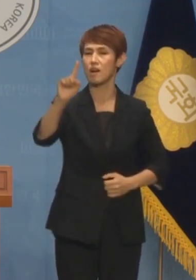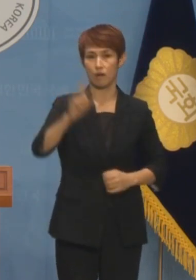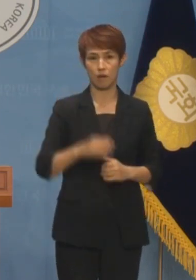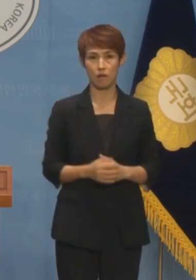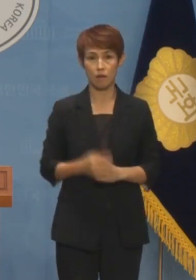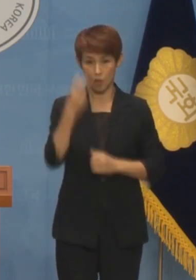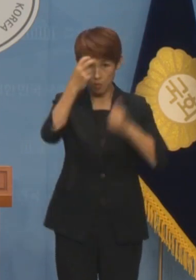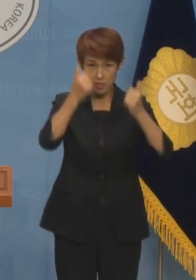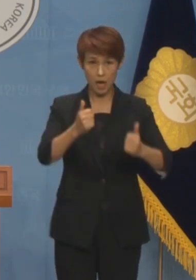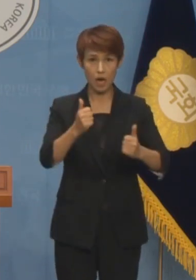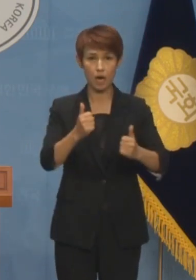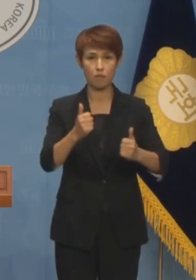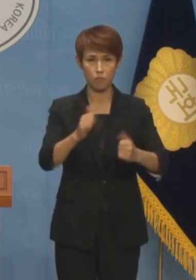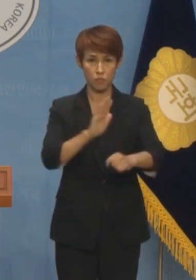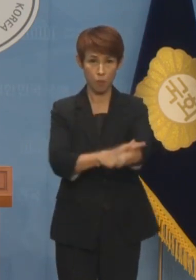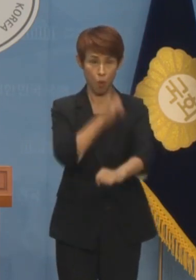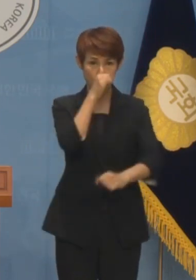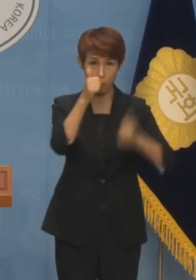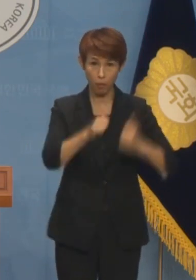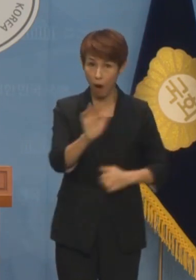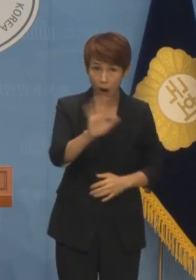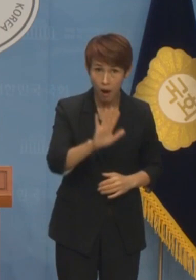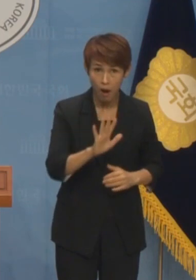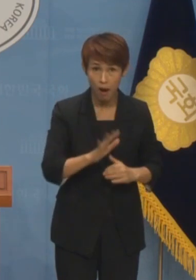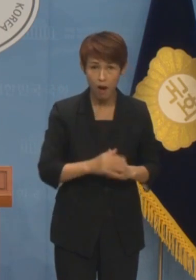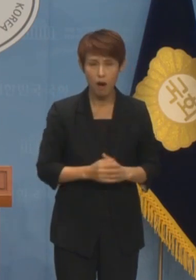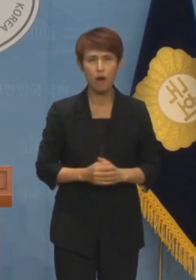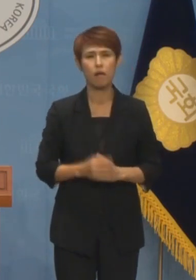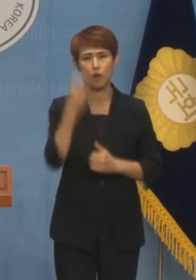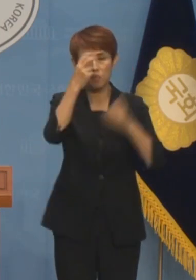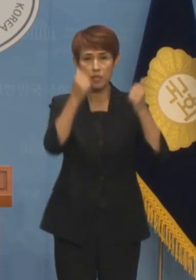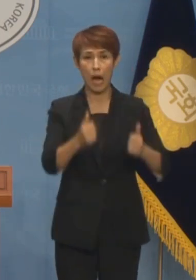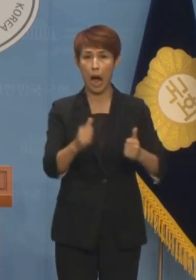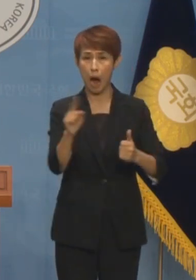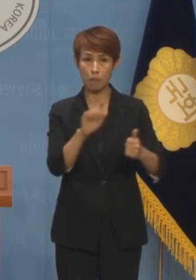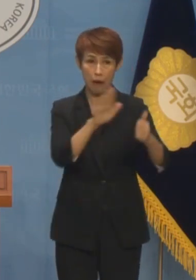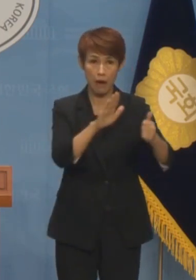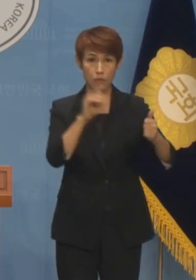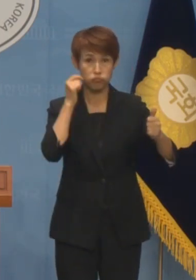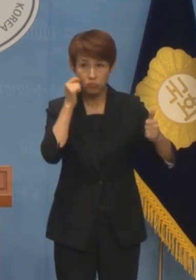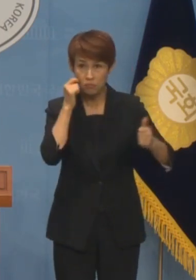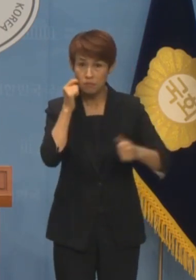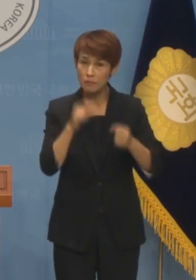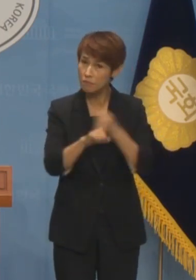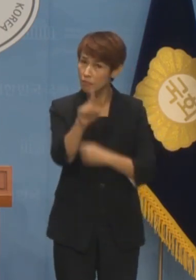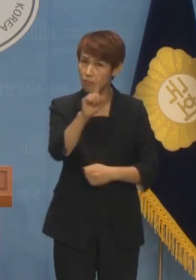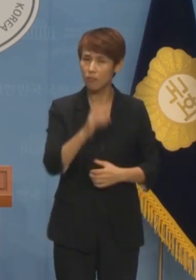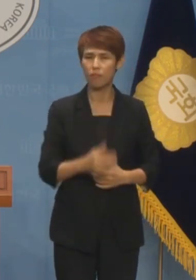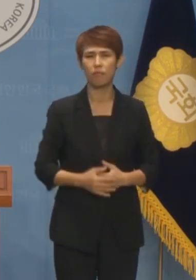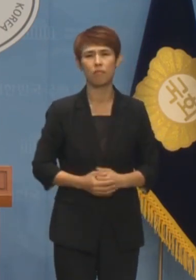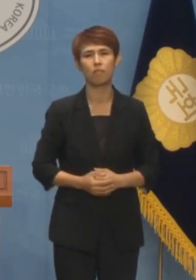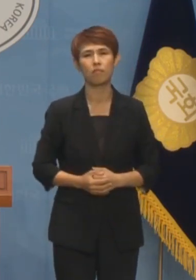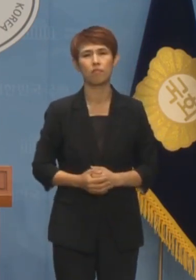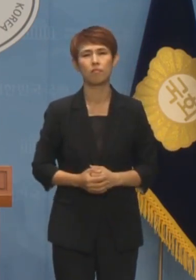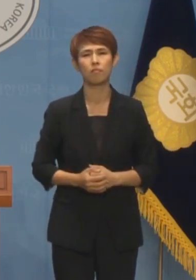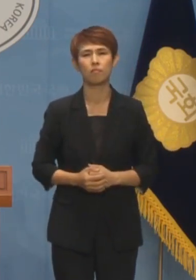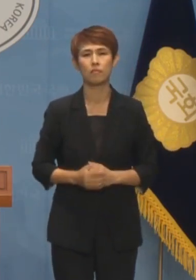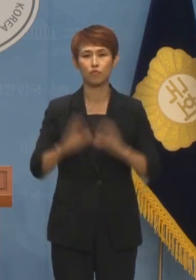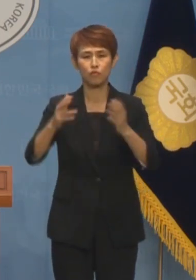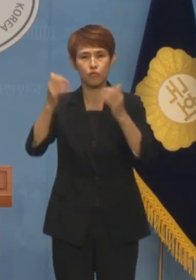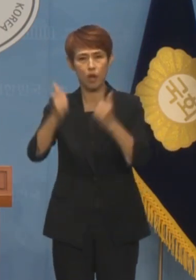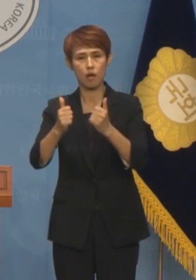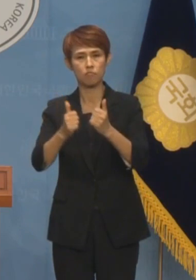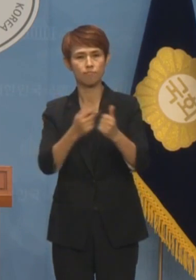검사는 잘못 있어도 심판받지 않습니까? 검사는 아무도 손 못 댄다는 겁니까? 입법부의 탄핵 발의